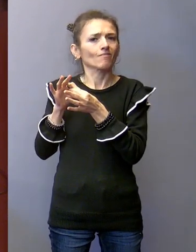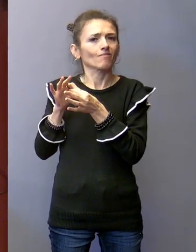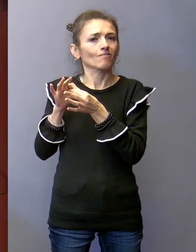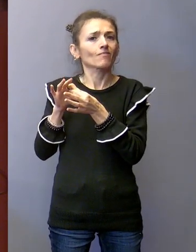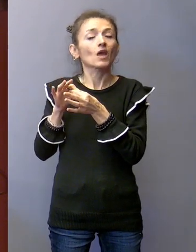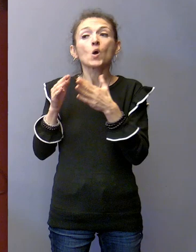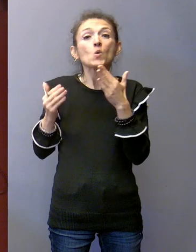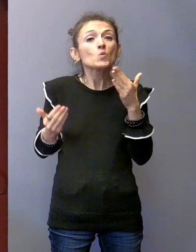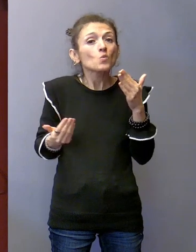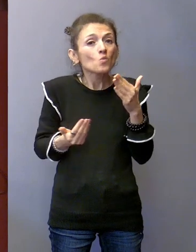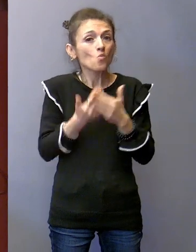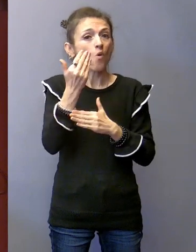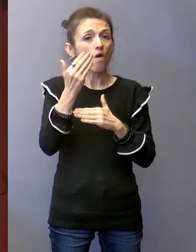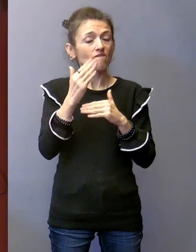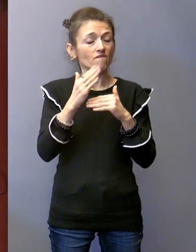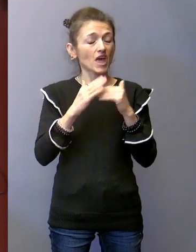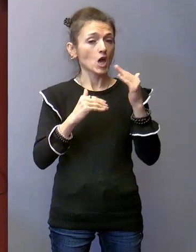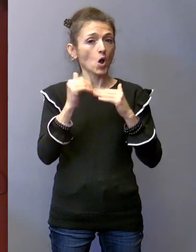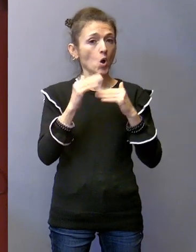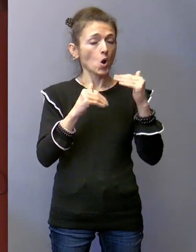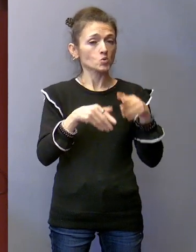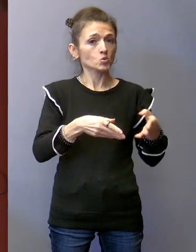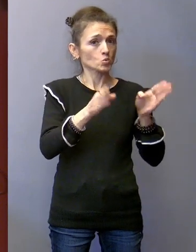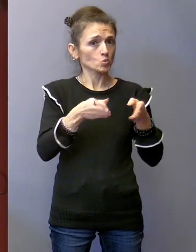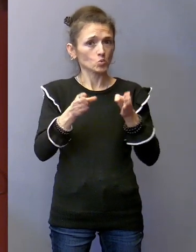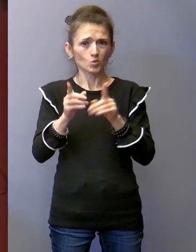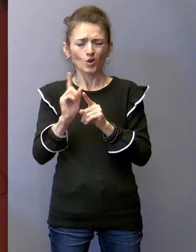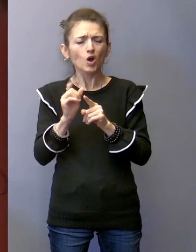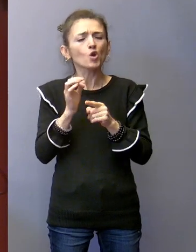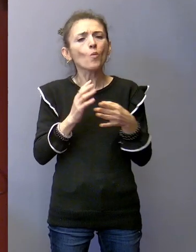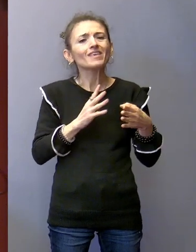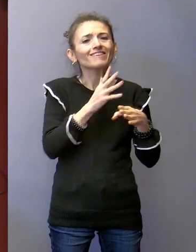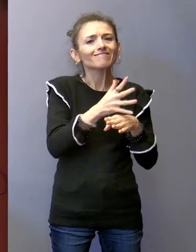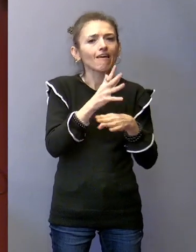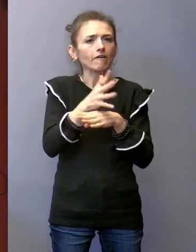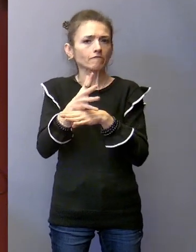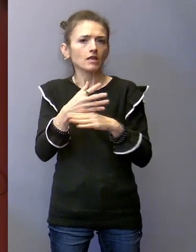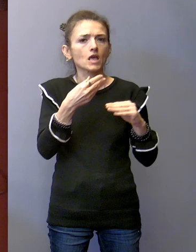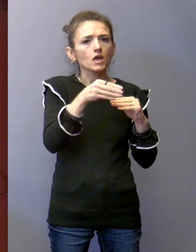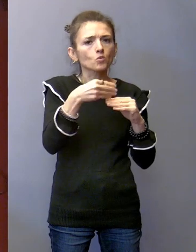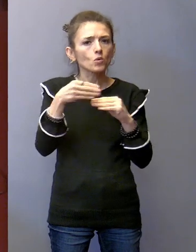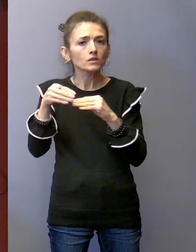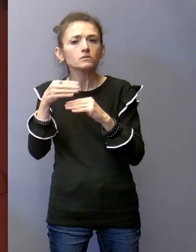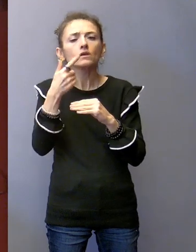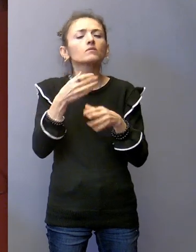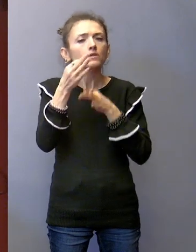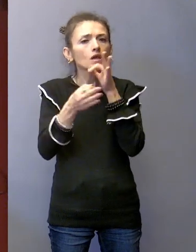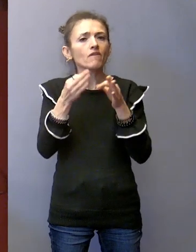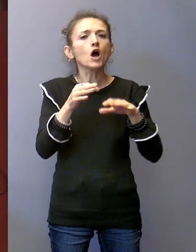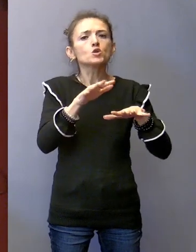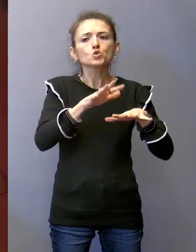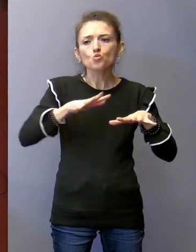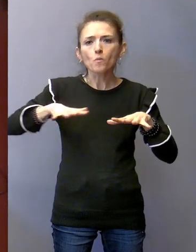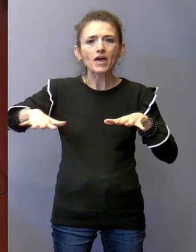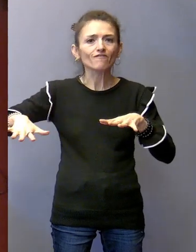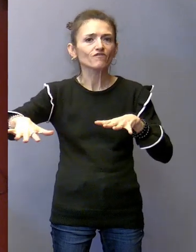tratta di nuove costruzioni Ma si tratta di interventi edilizi che e derivano o dall'utilizzo di superfici già accantonate